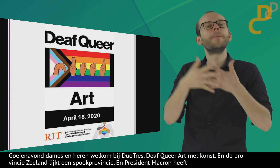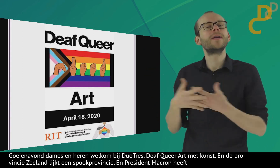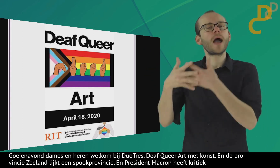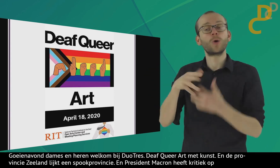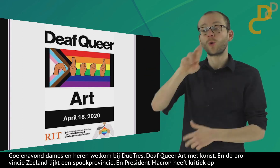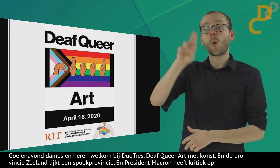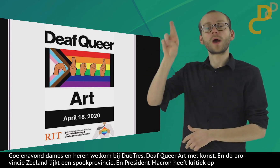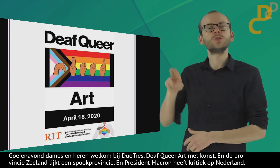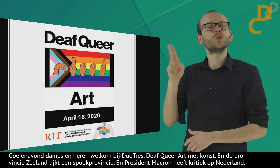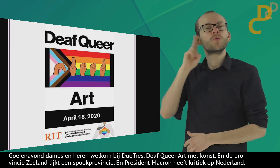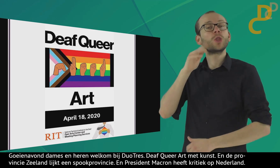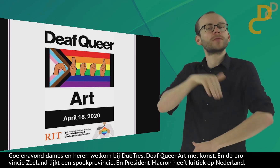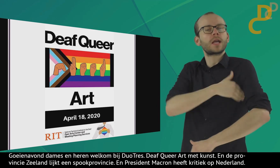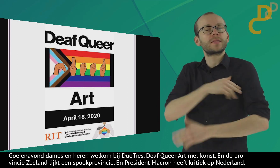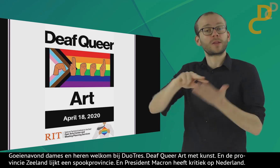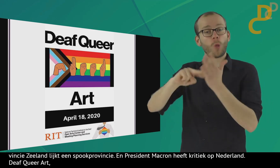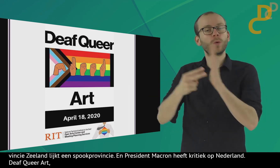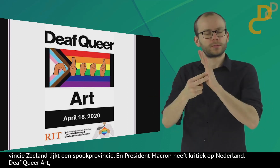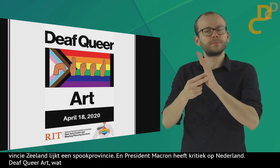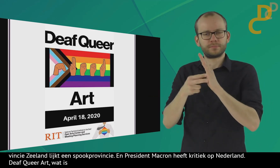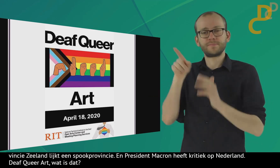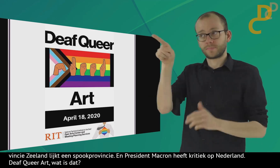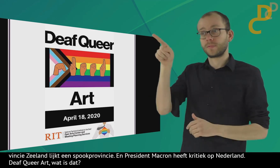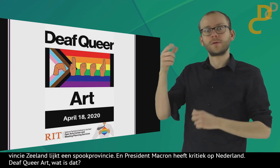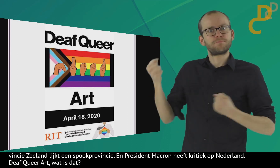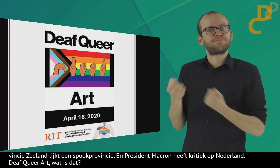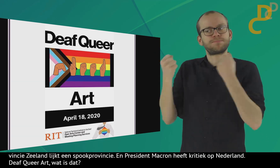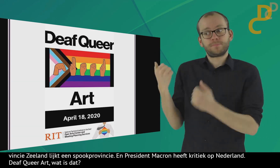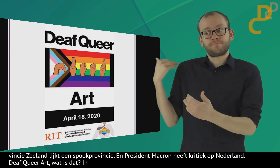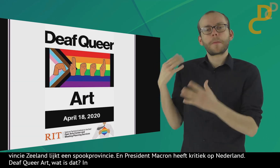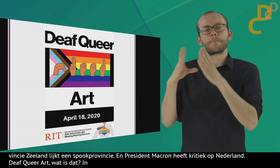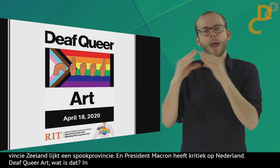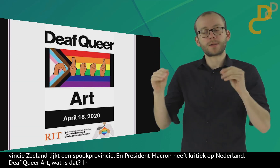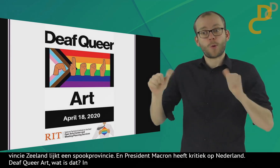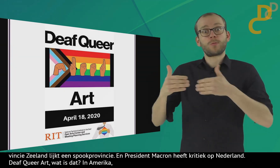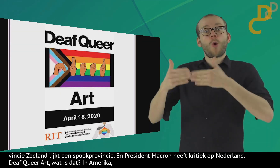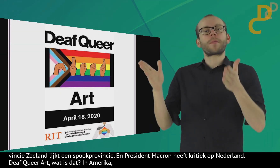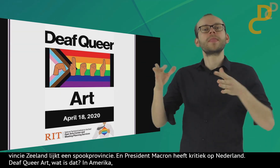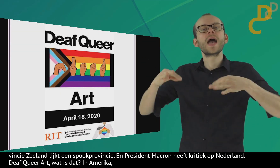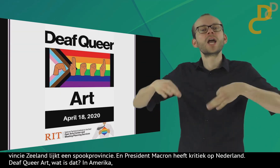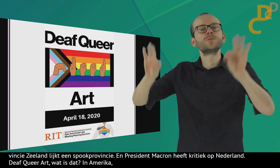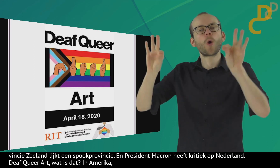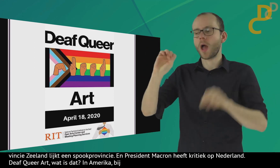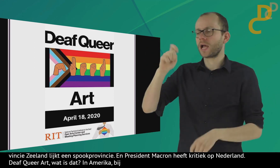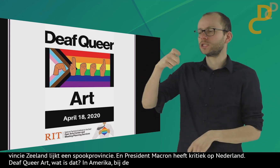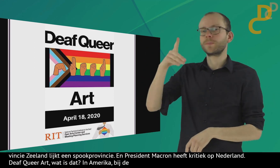Deft Queer kunst, wat is dat? In Amerika, bij de Rochester Universiteit van Technologie, zijn ze afgelopen maart begonnen